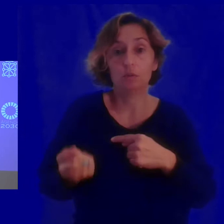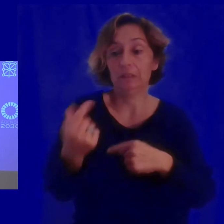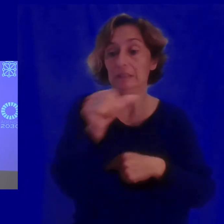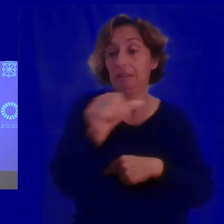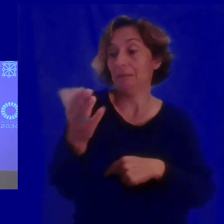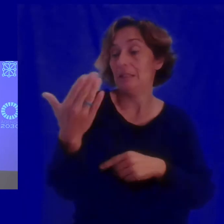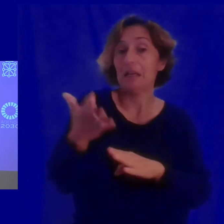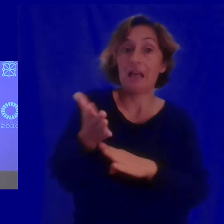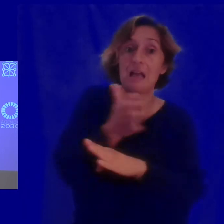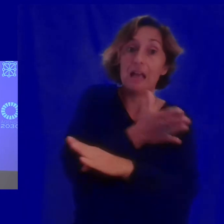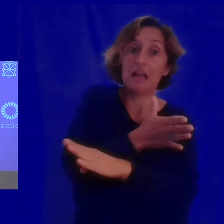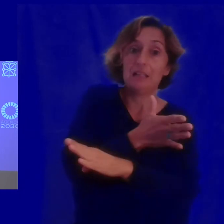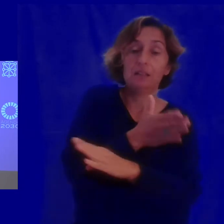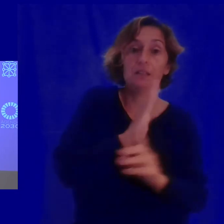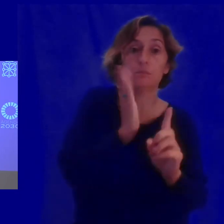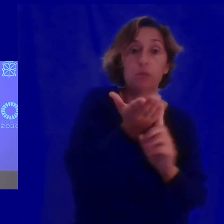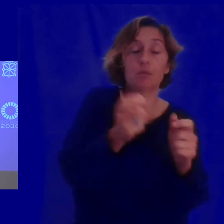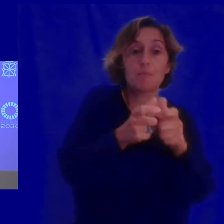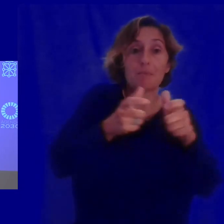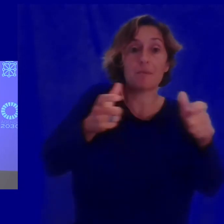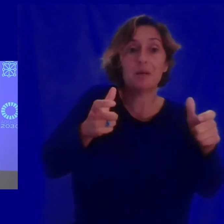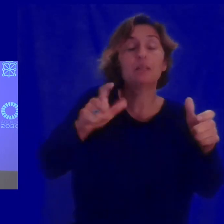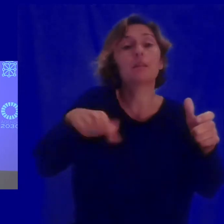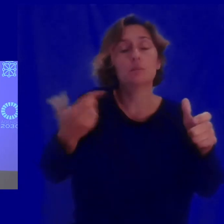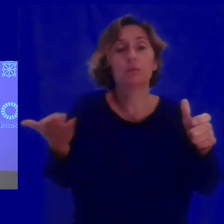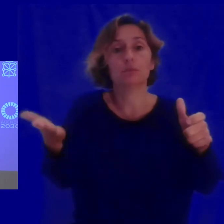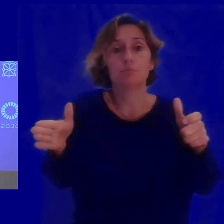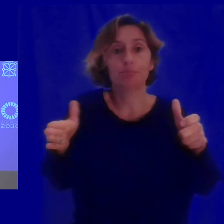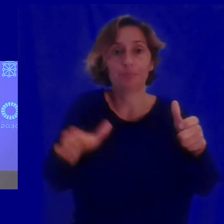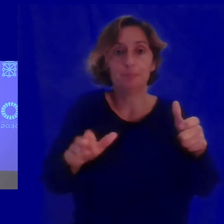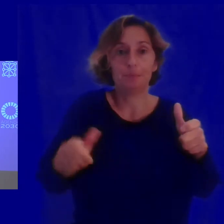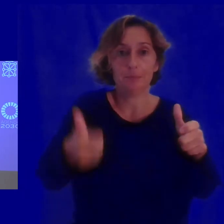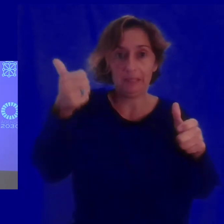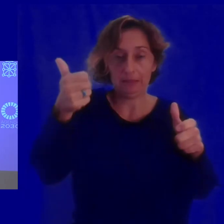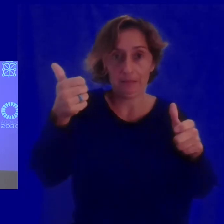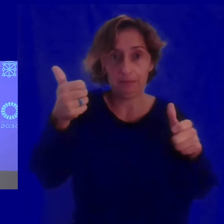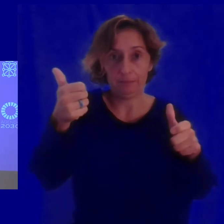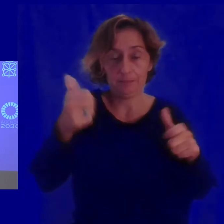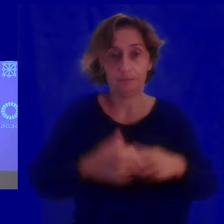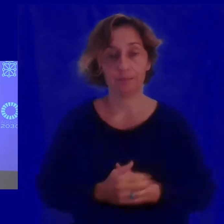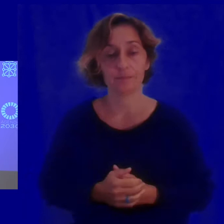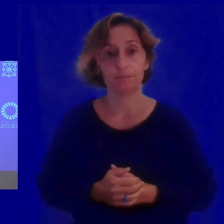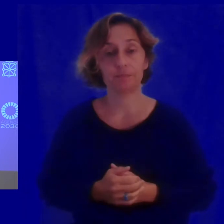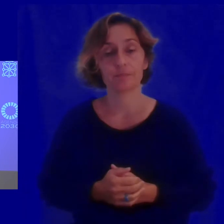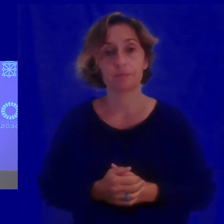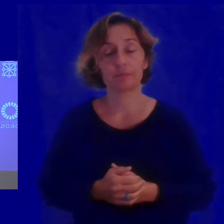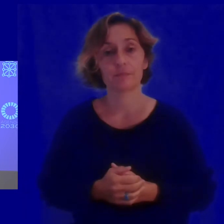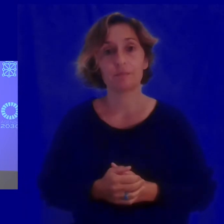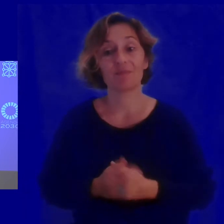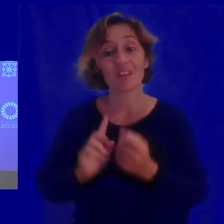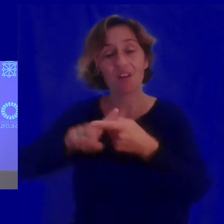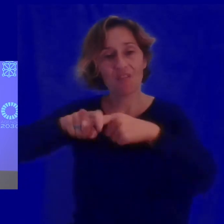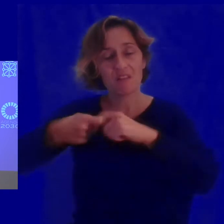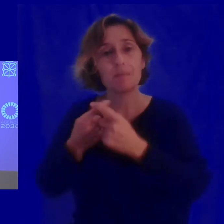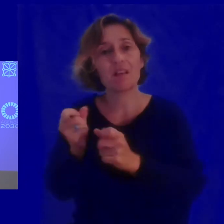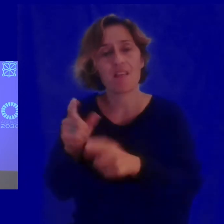semanas previas. Son cifras preocupantes que generan un gran dolor en las